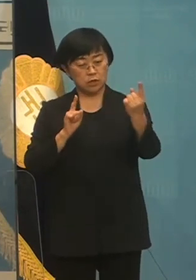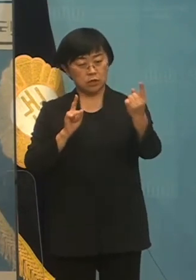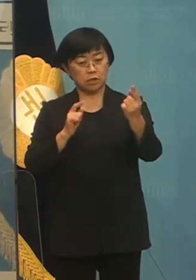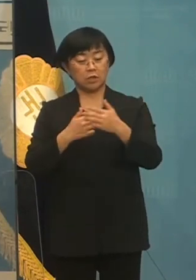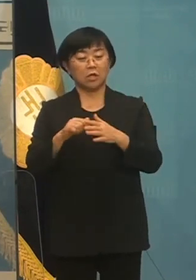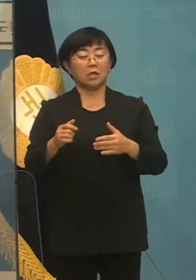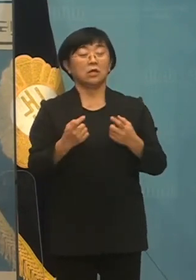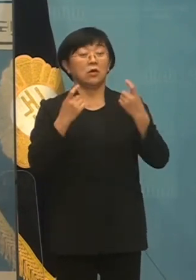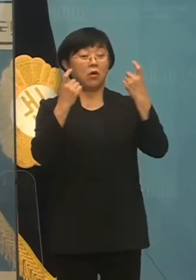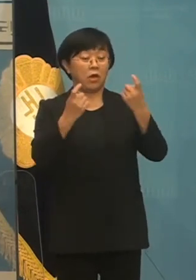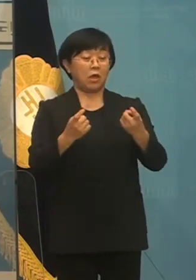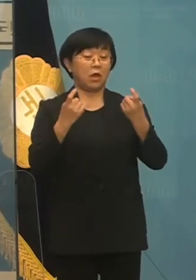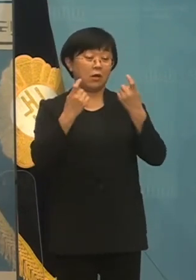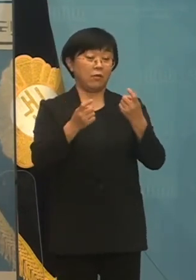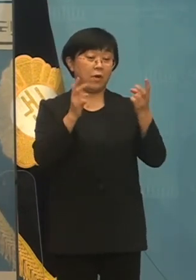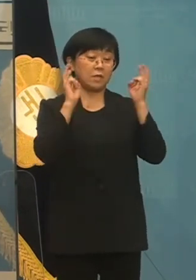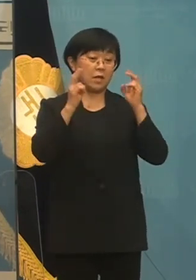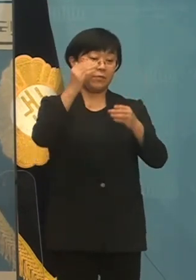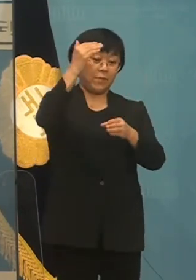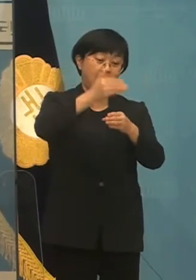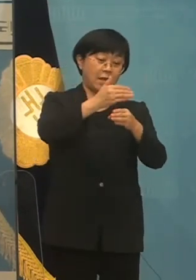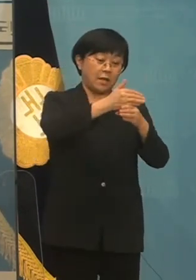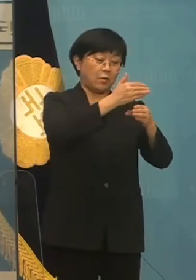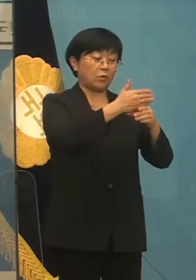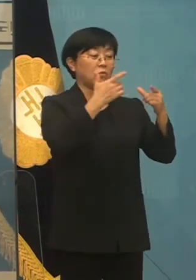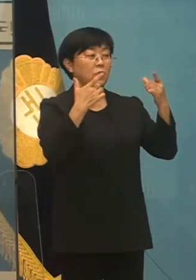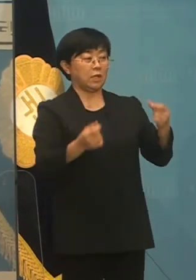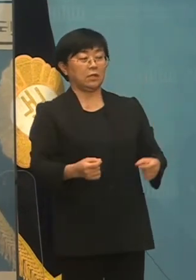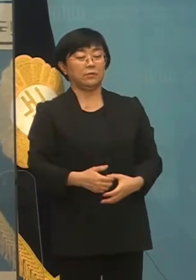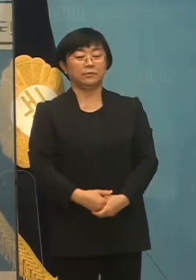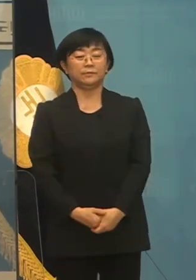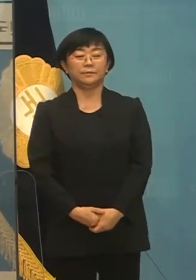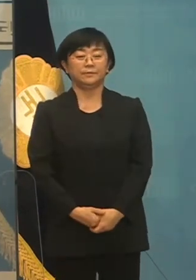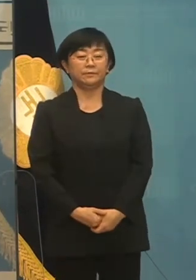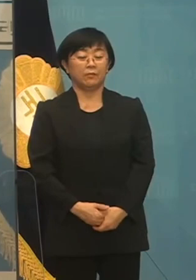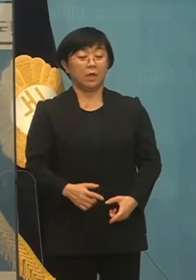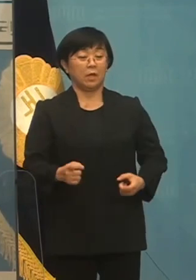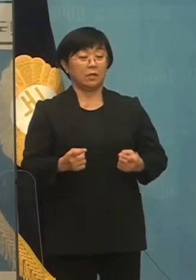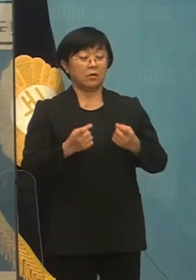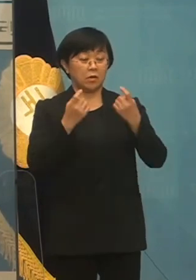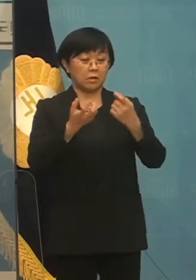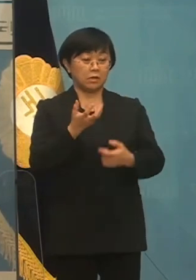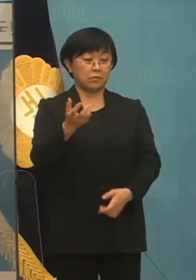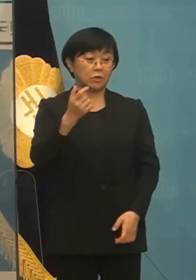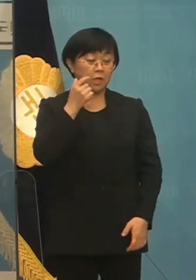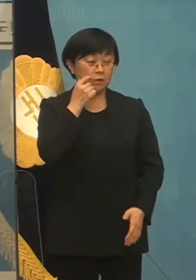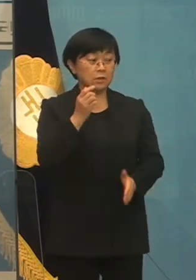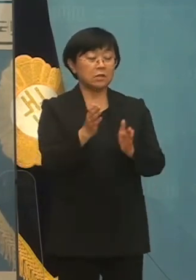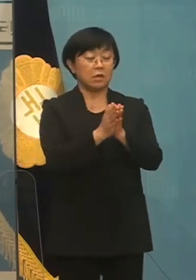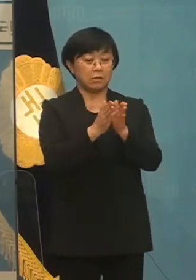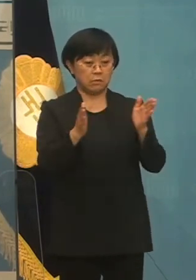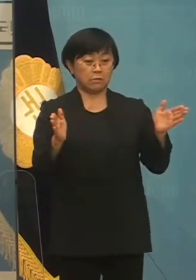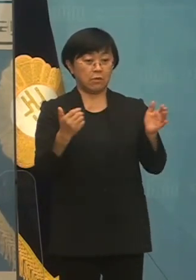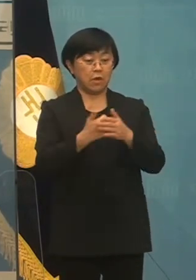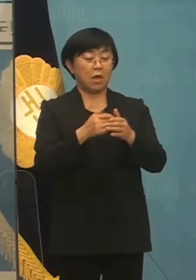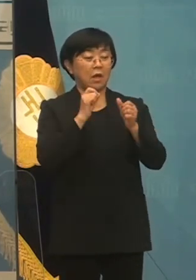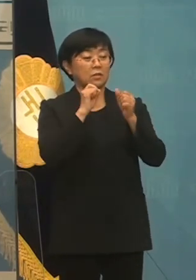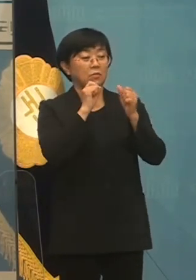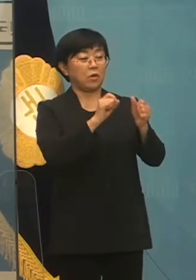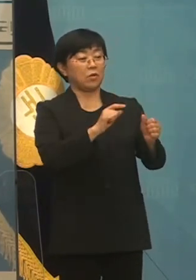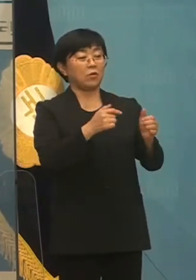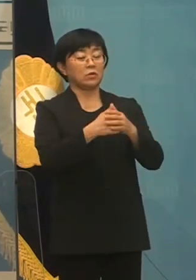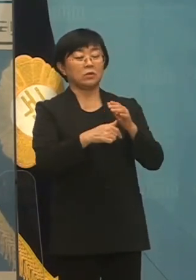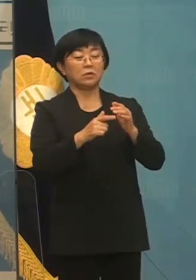거리두기 시행은 여행업 폐쇄 명령이나 다름없는 정책입니다. 여행을 갈 수 없는 정책을 시행하며 행정명령